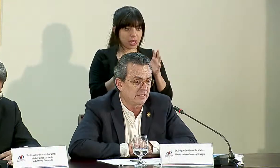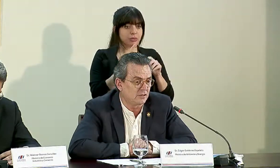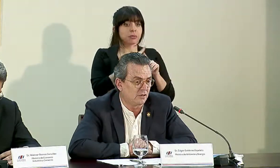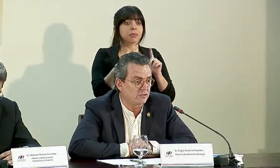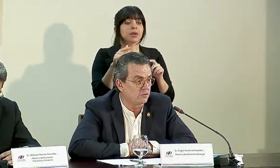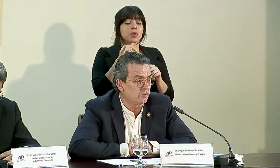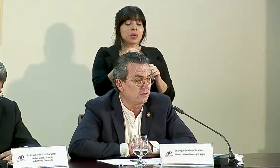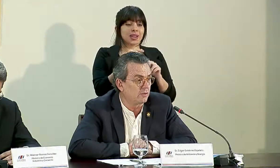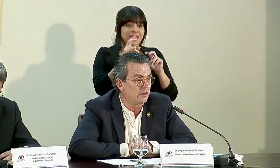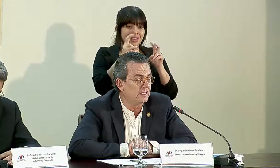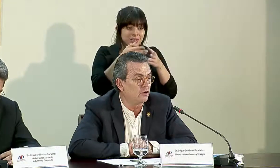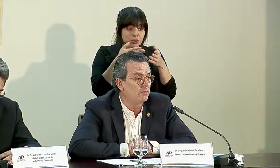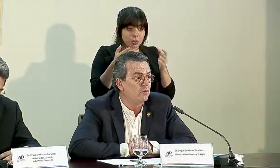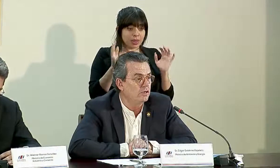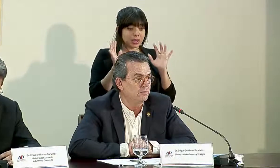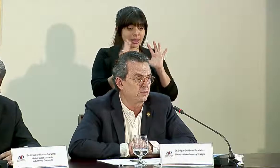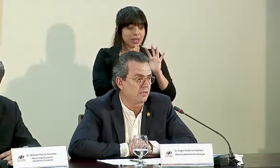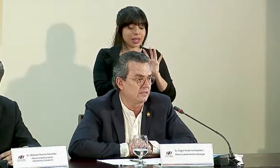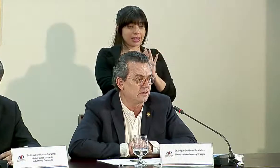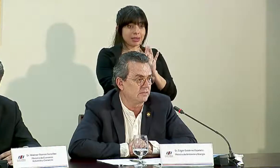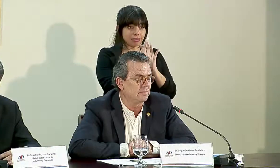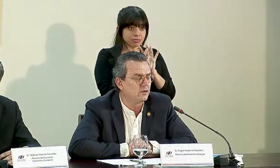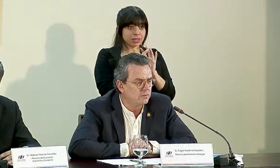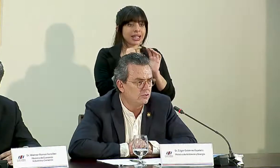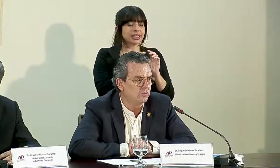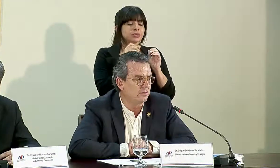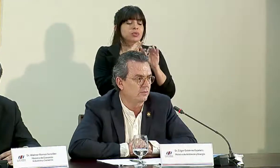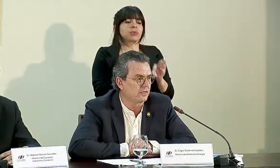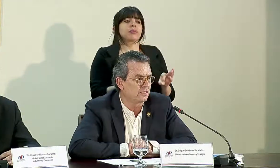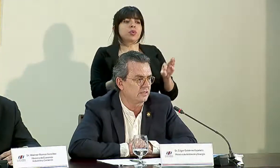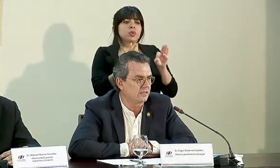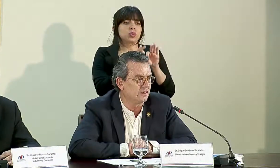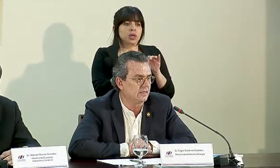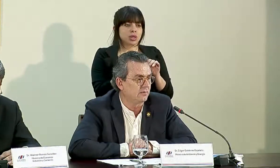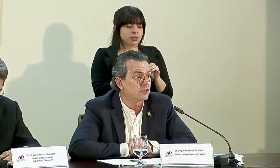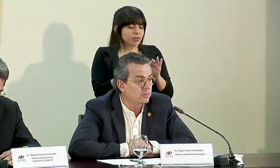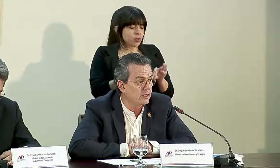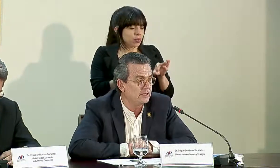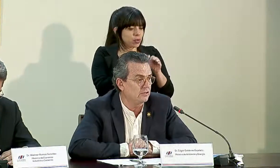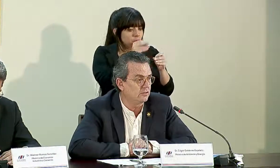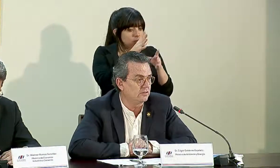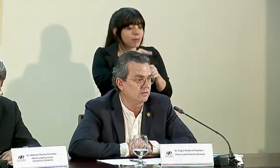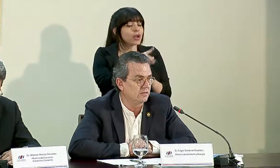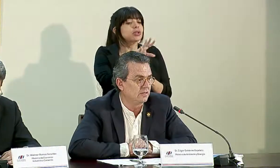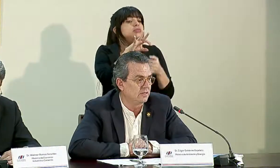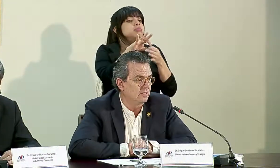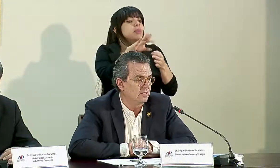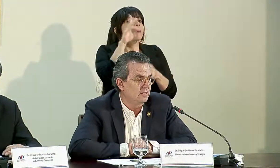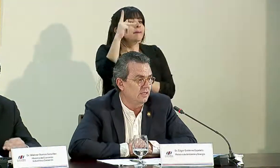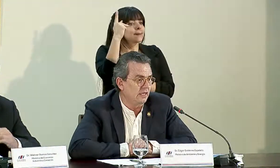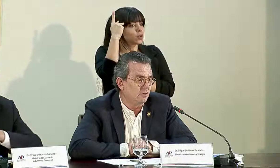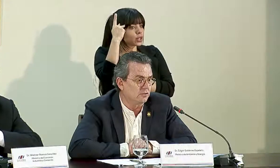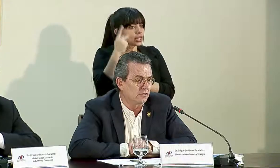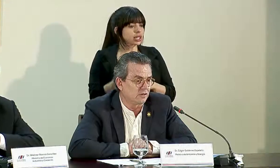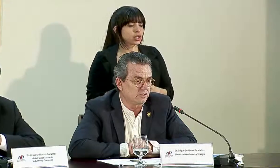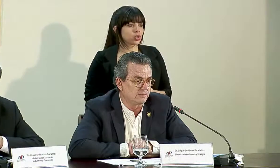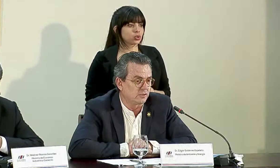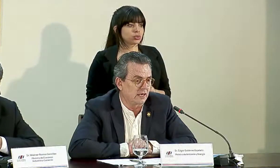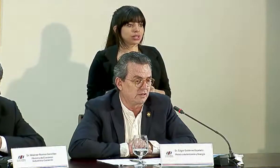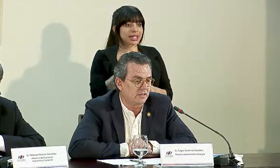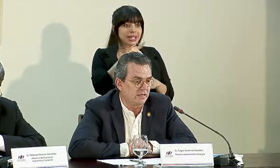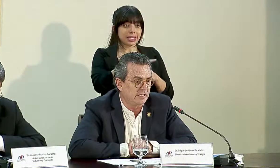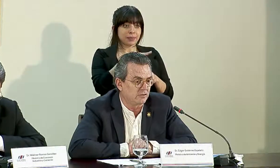de la interpelación es un instrumento político muy importante, pero muy, muy importante, pero es político. Y